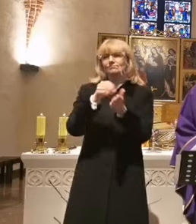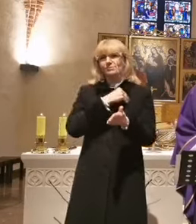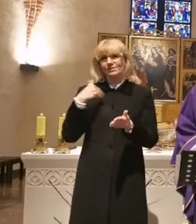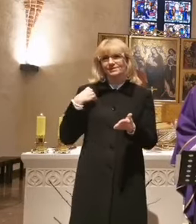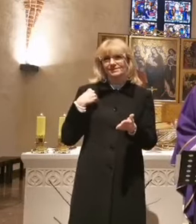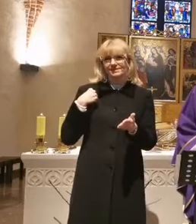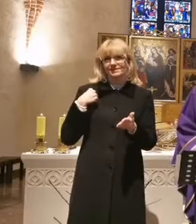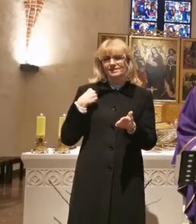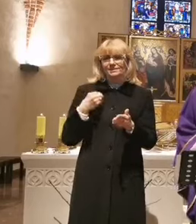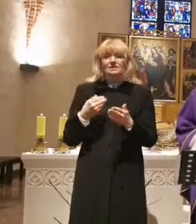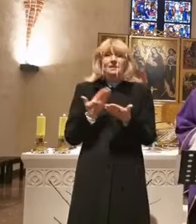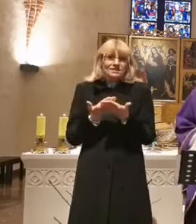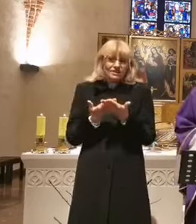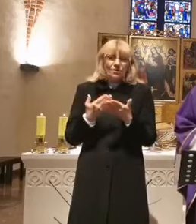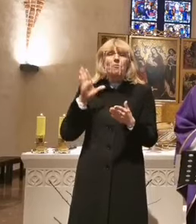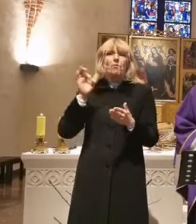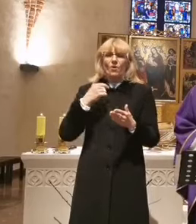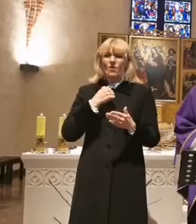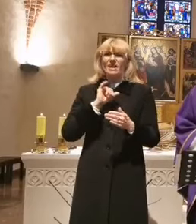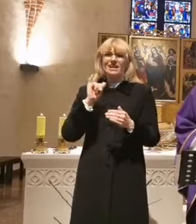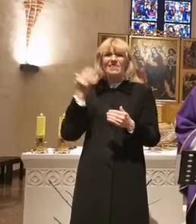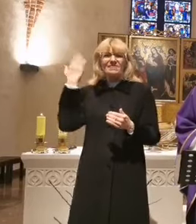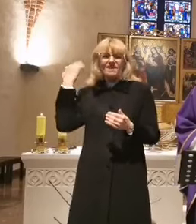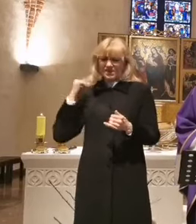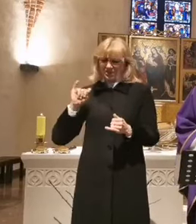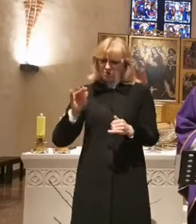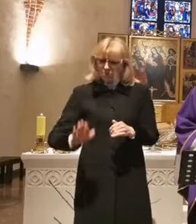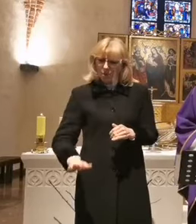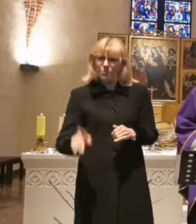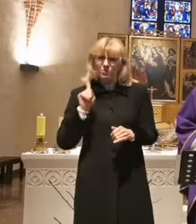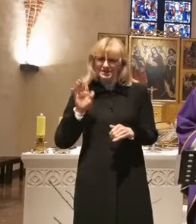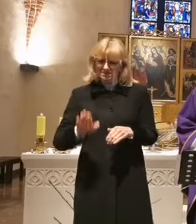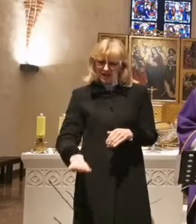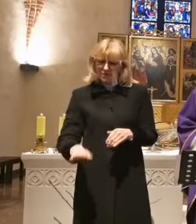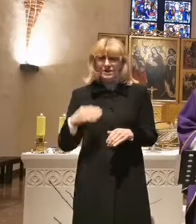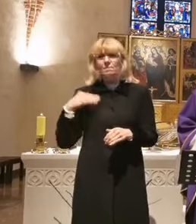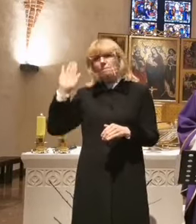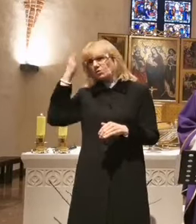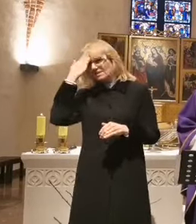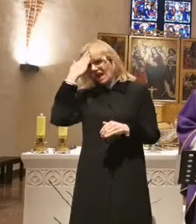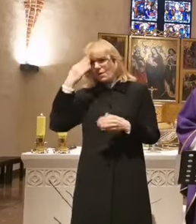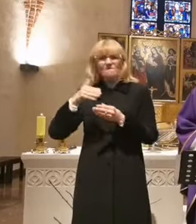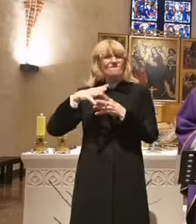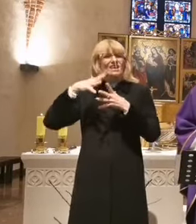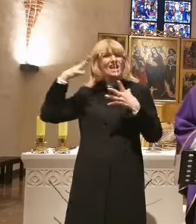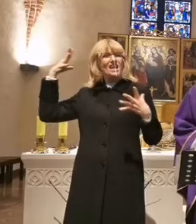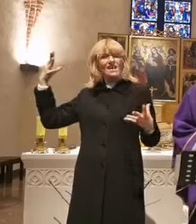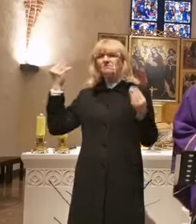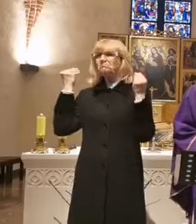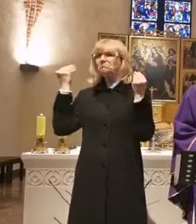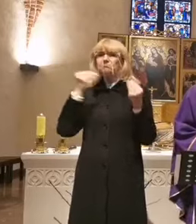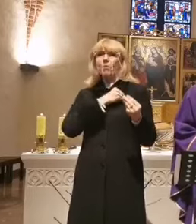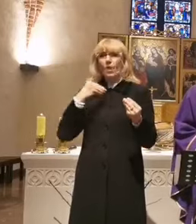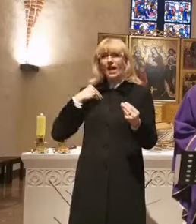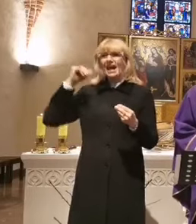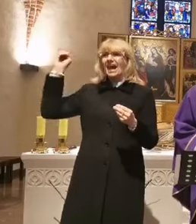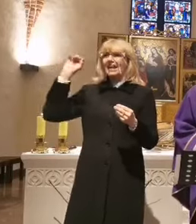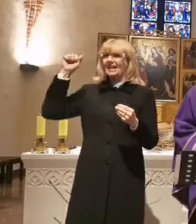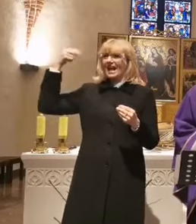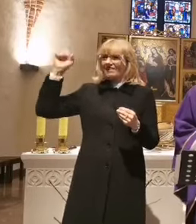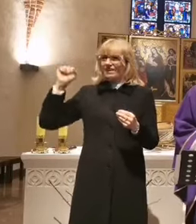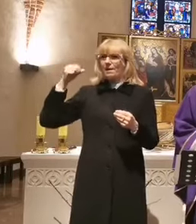Polskę, ponieważ jako chłopiec poznałem Polskę i wielkiego Polaka, Jana Pawła II.